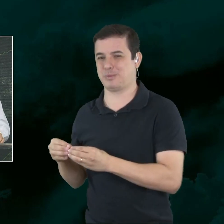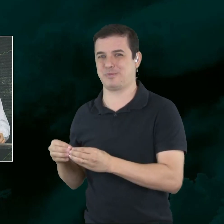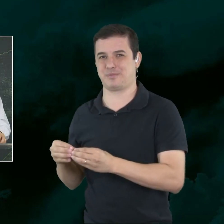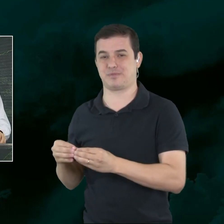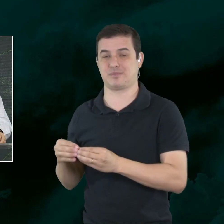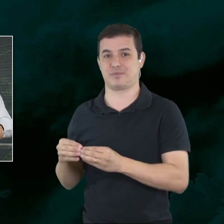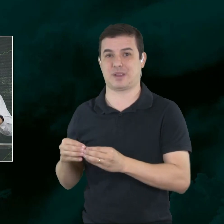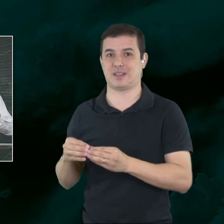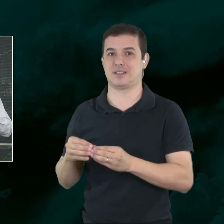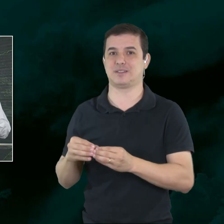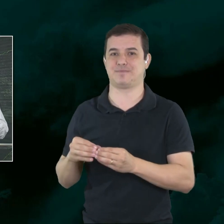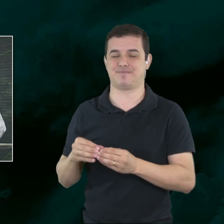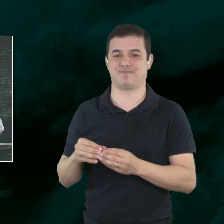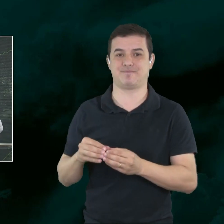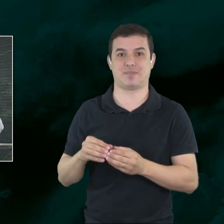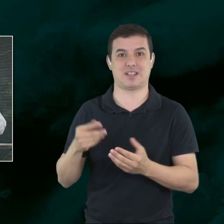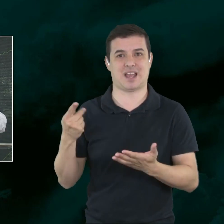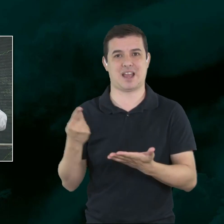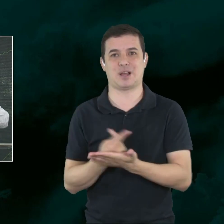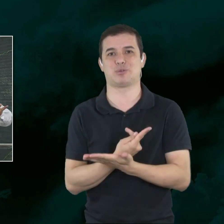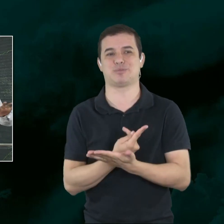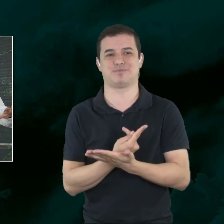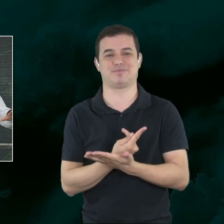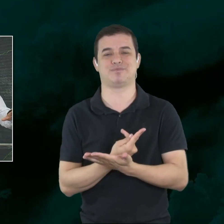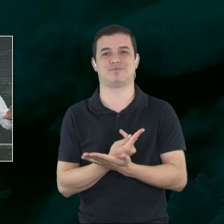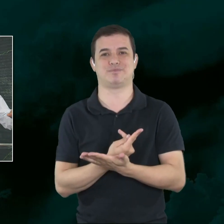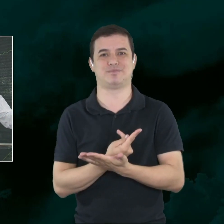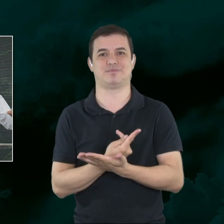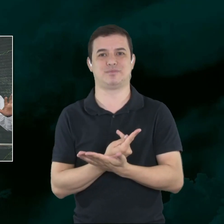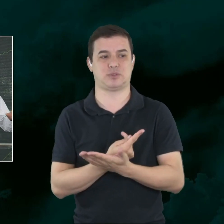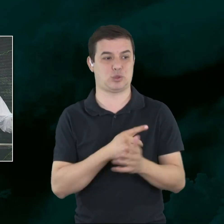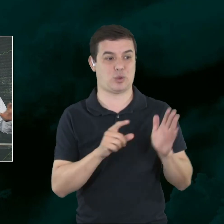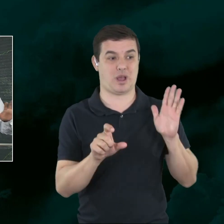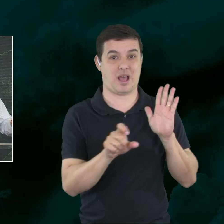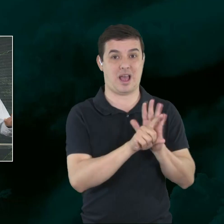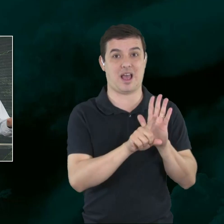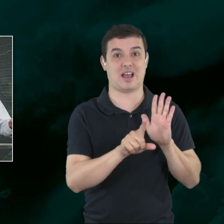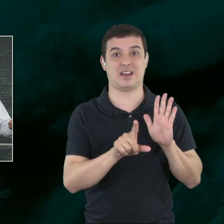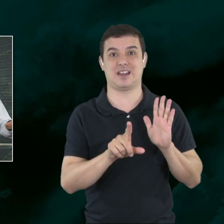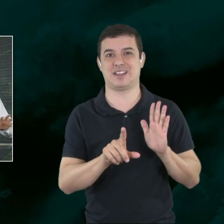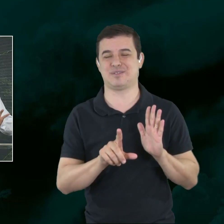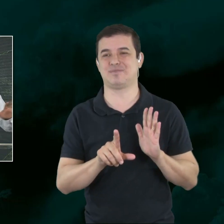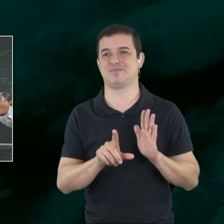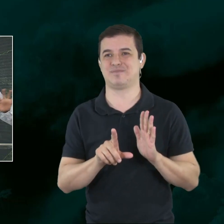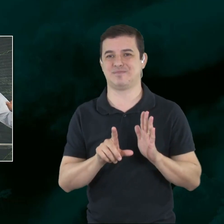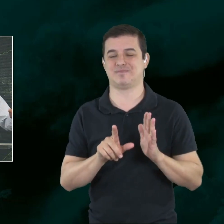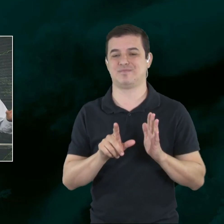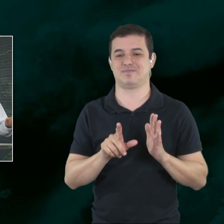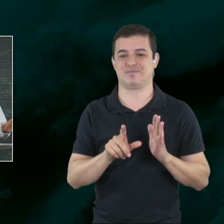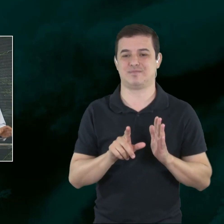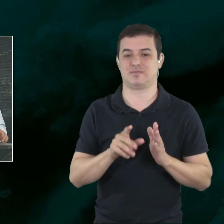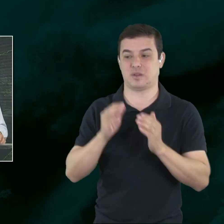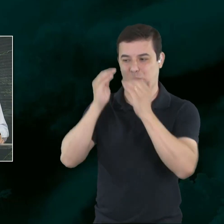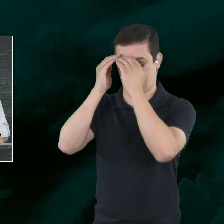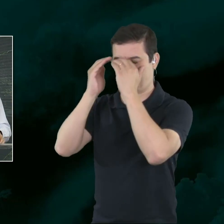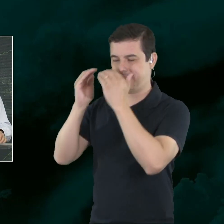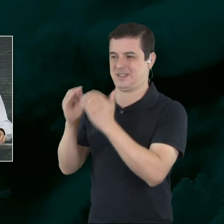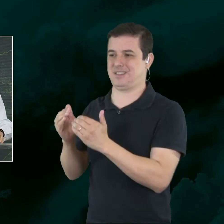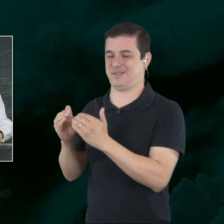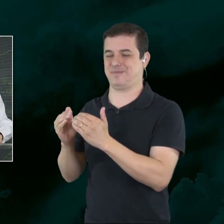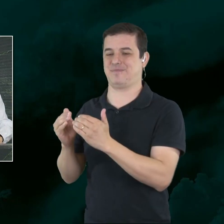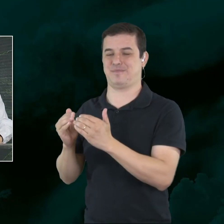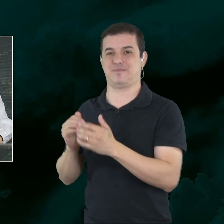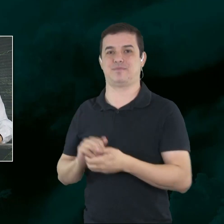está errado. É isso que está derrubando toda a lei, né? Todas as amarras da lei, todos os laços da lei.